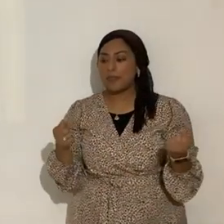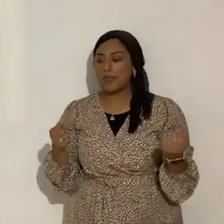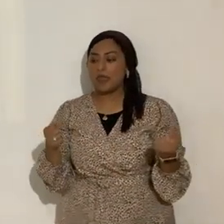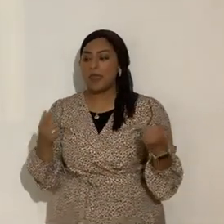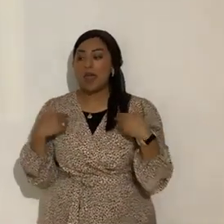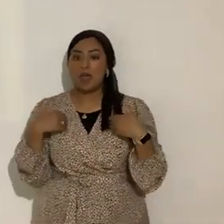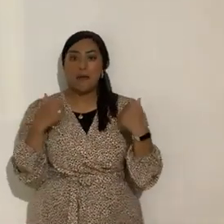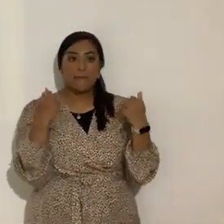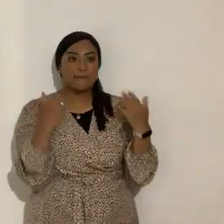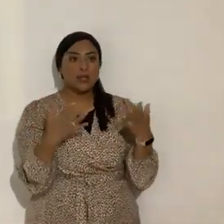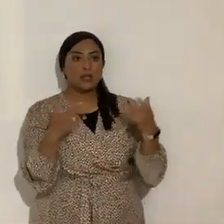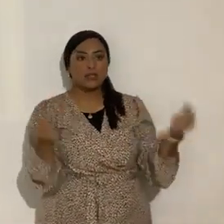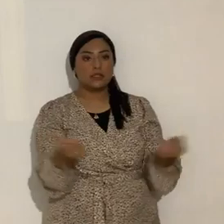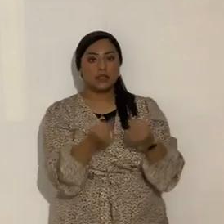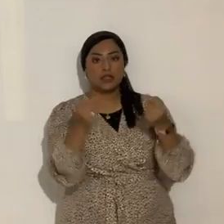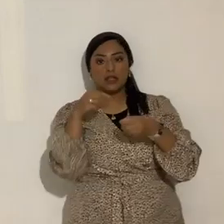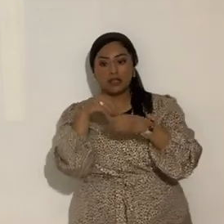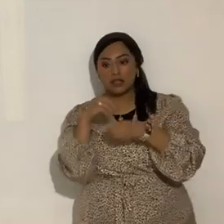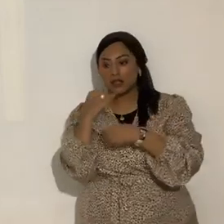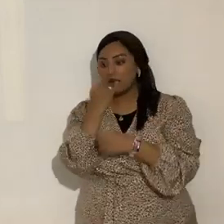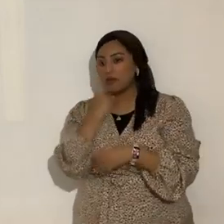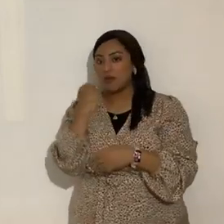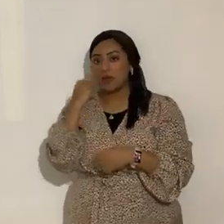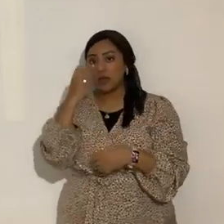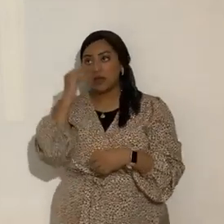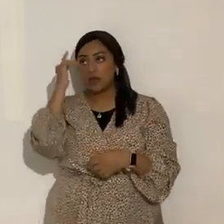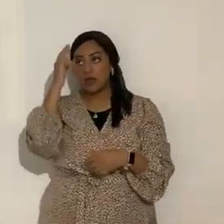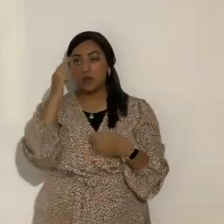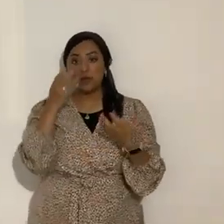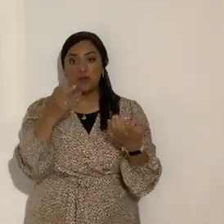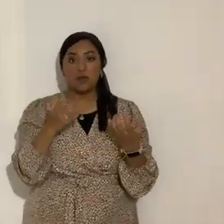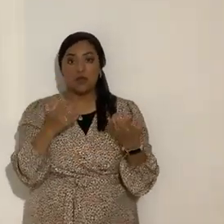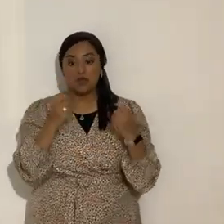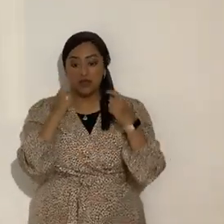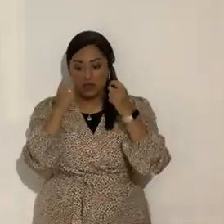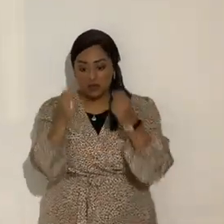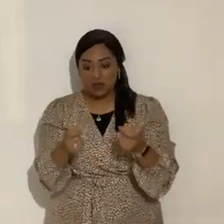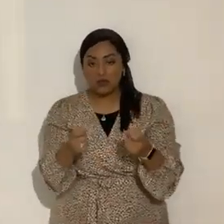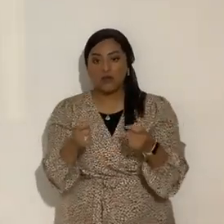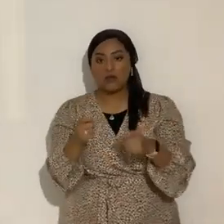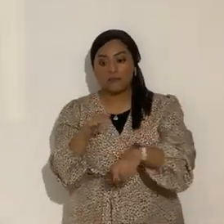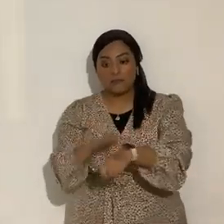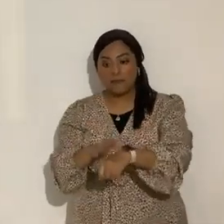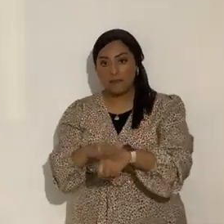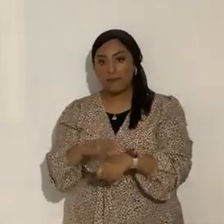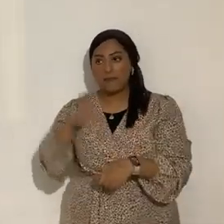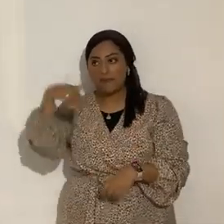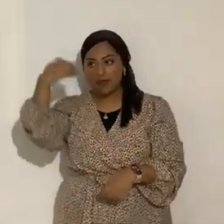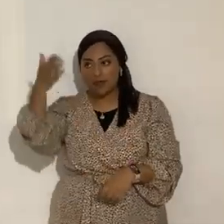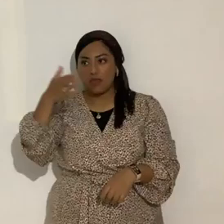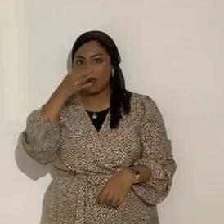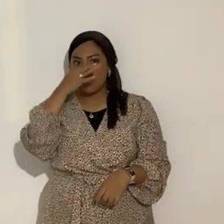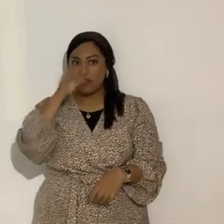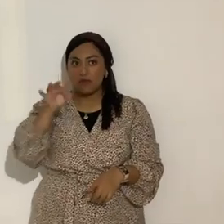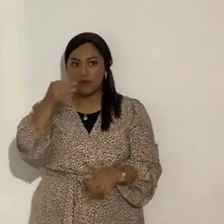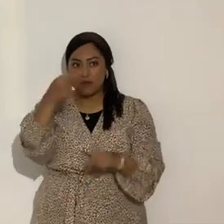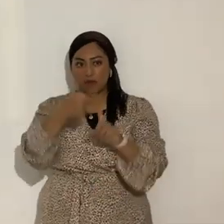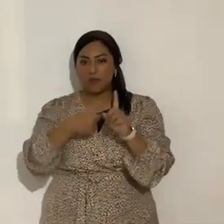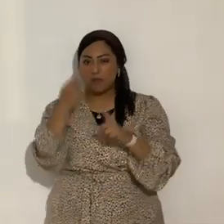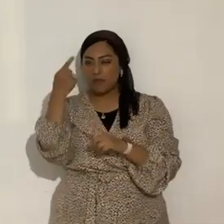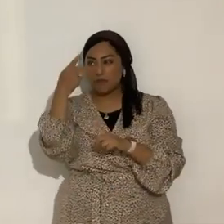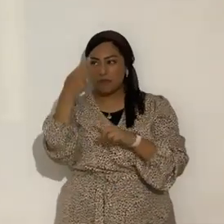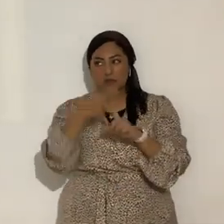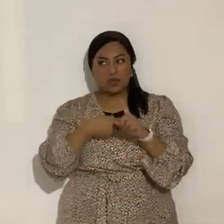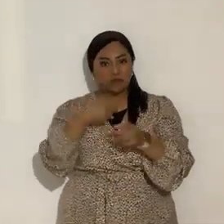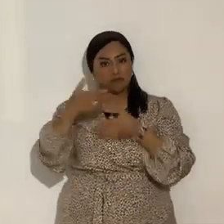que hay mucho pecado en Israel y el Eterno quiere dar una lección. Dentro de unos meses, creo que 1 o 2 meses por